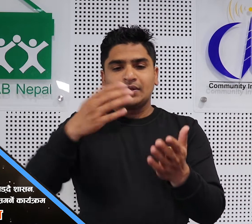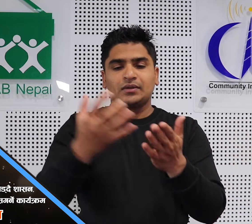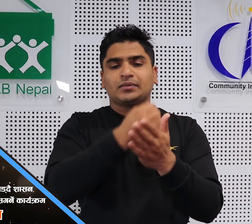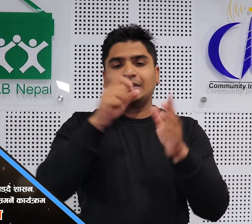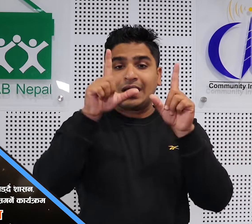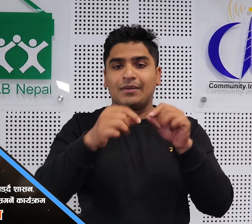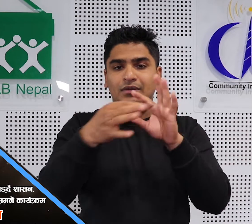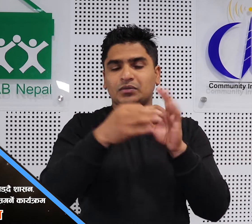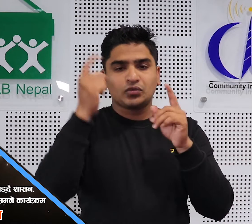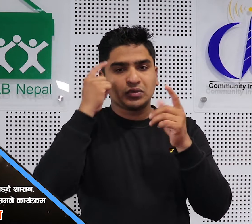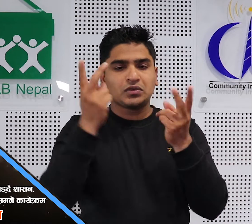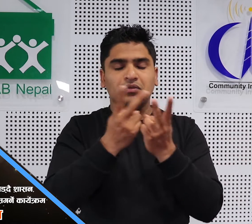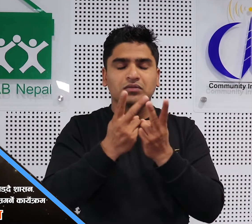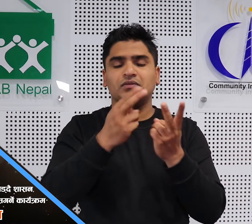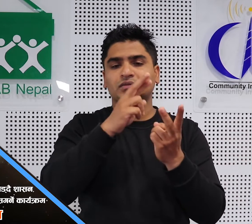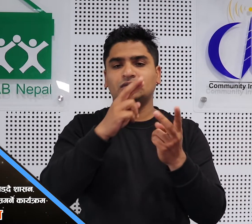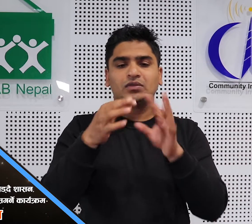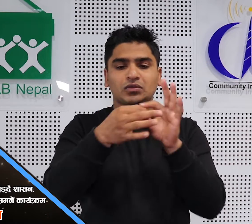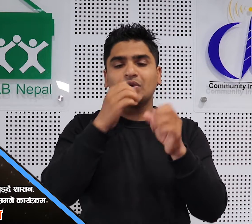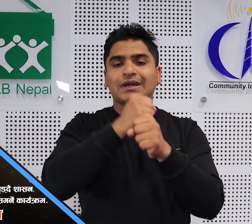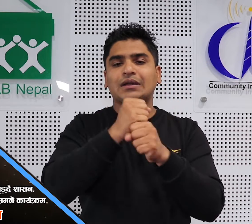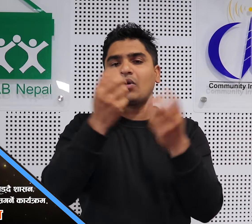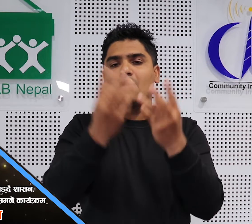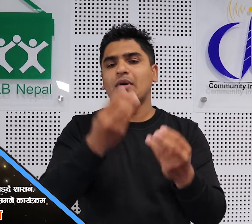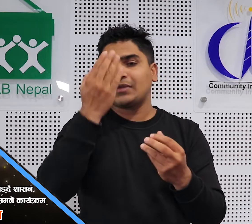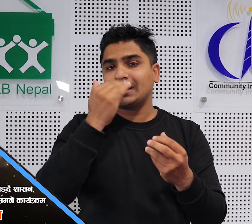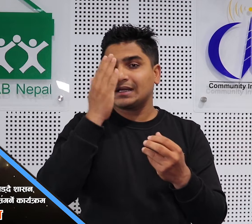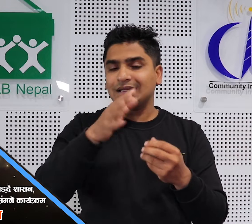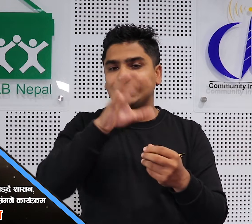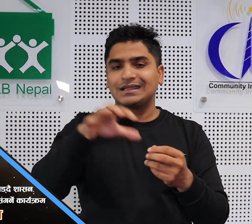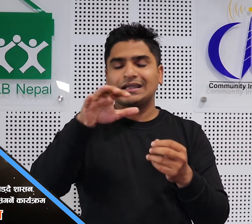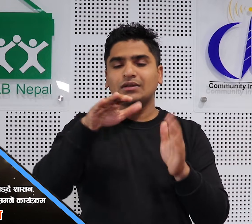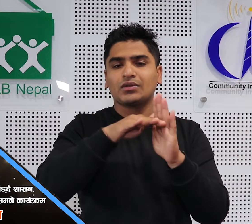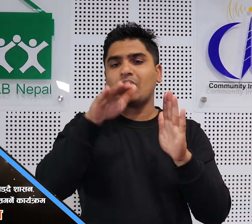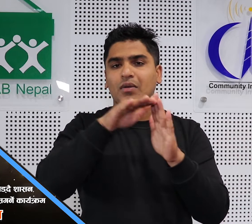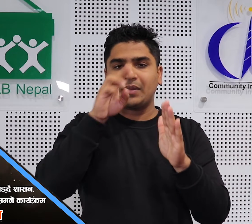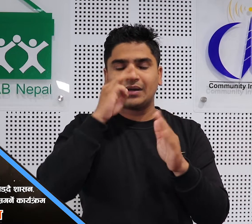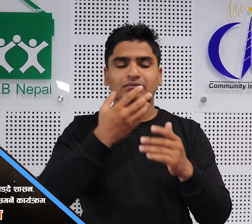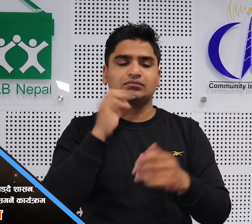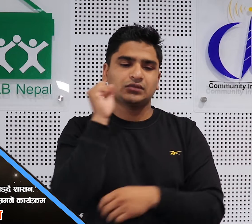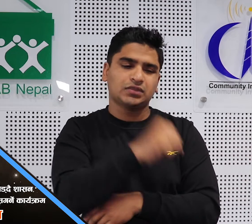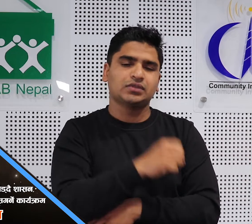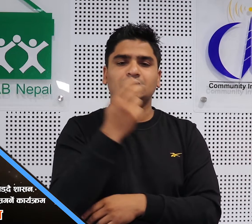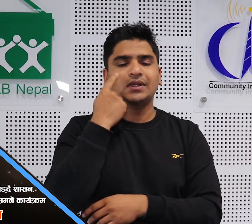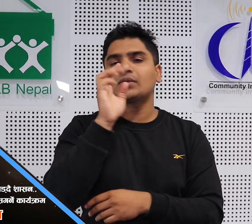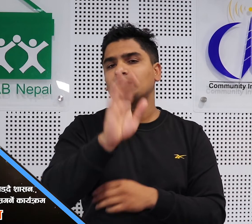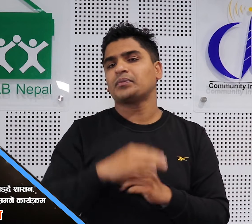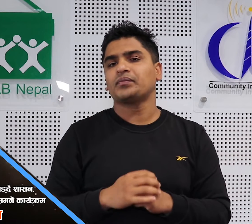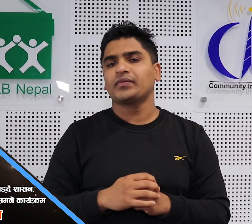समन्वय, सोचे जस्तो समन्वय र सहकार्यको अभाव हुनुले स्थानीय तहमा निराशापन पनि देखिएको छ। तोलाकान्त